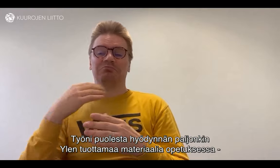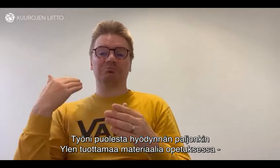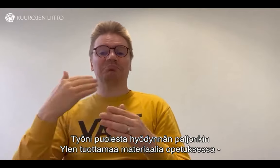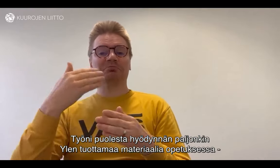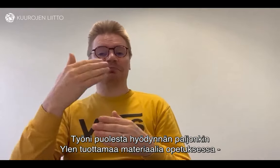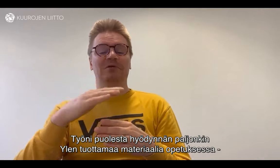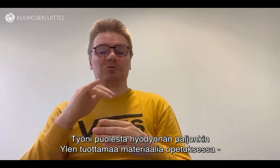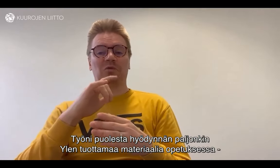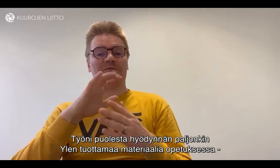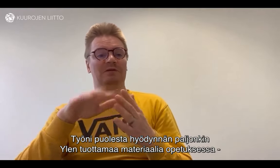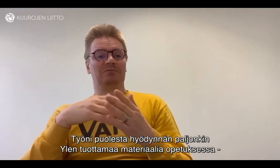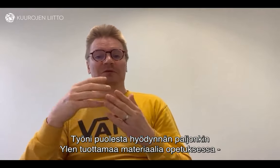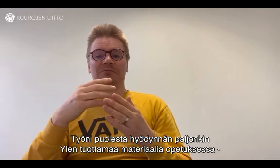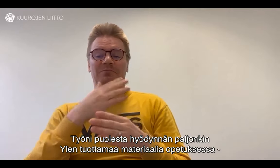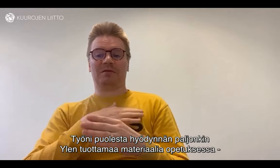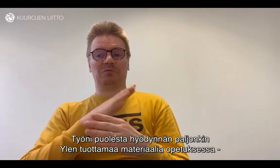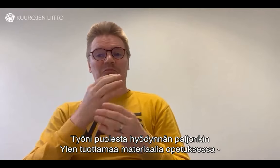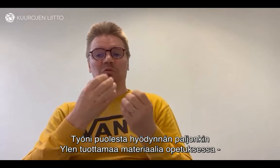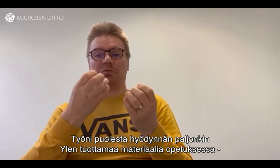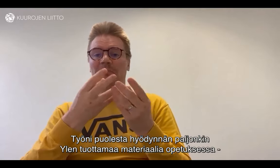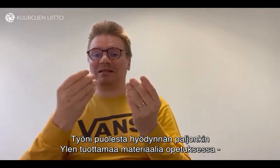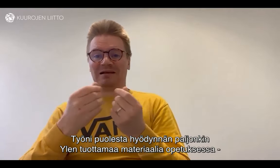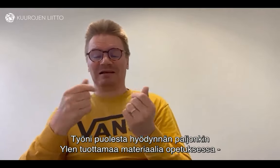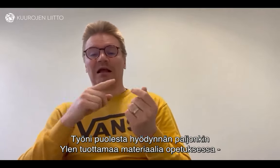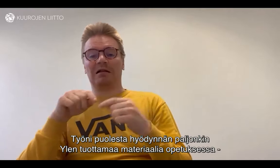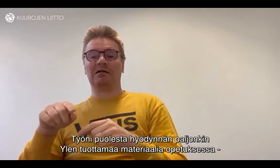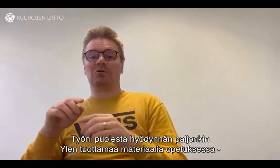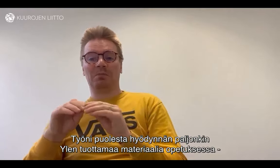puolesta hyödynnän paljonkin Ylen tuottamaa materiaalia opetuksessa